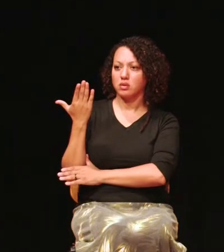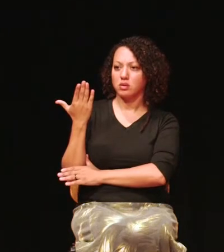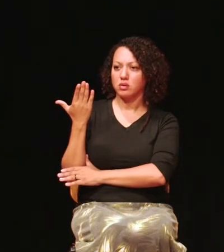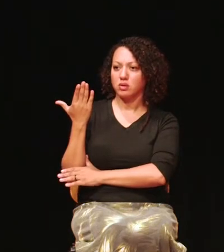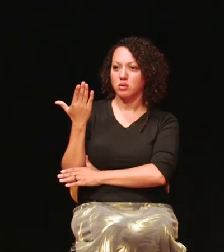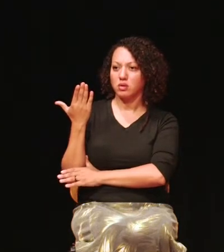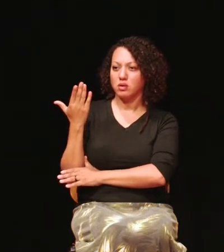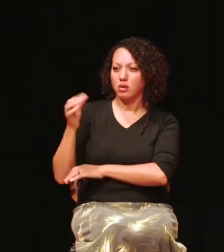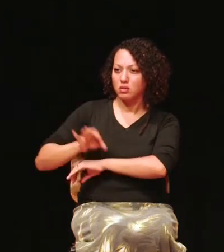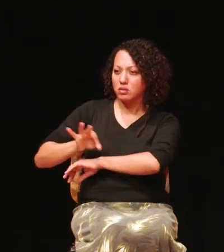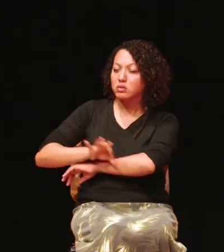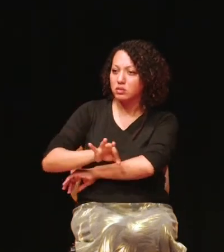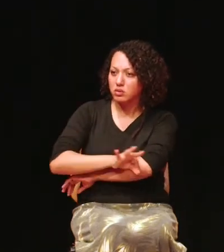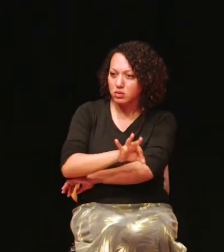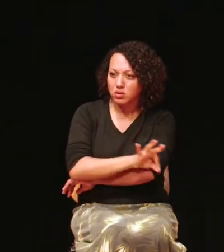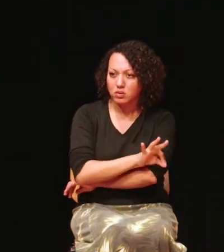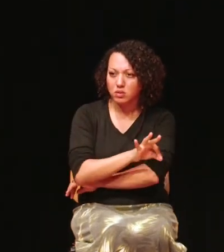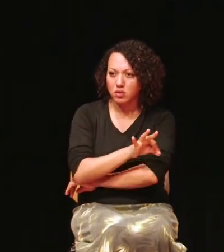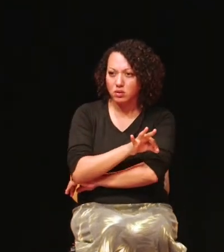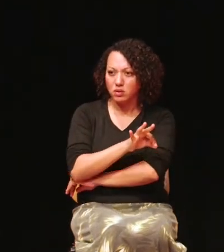na arquitetura, etc.,